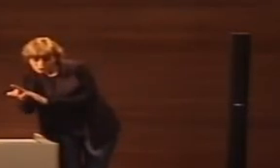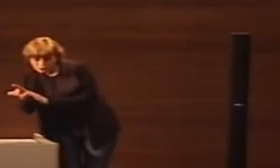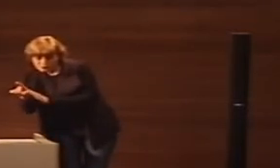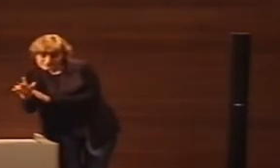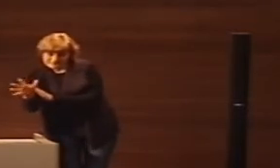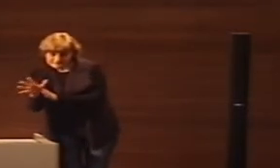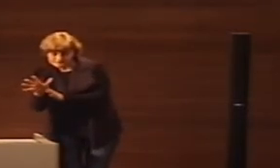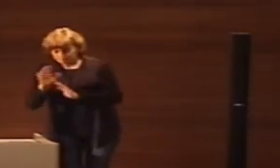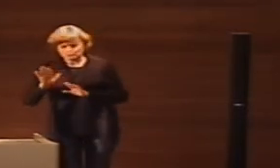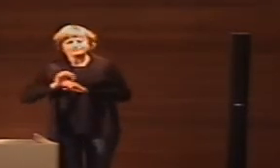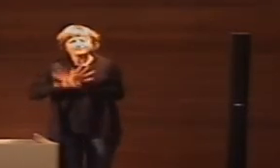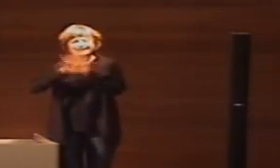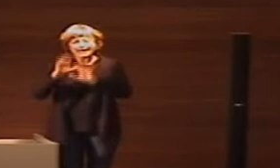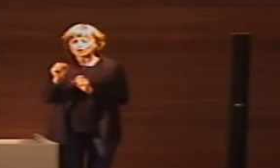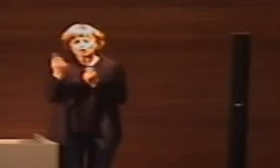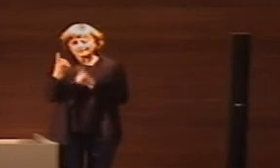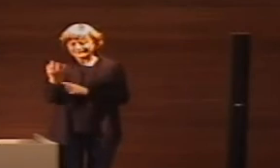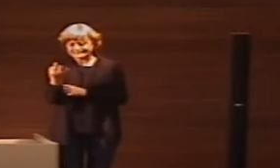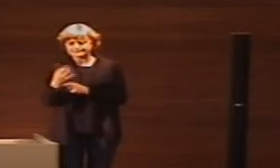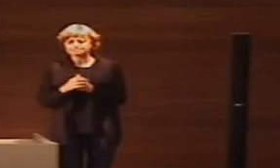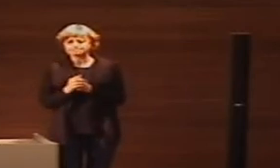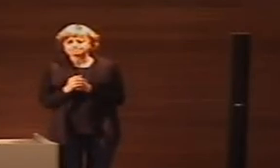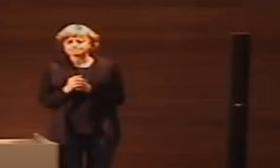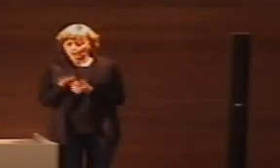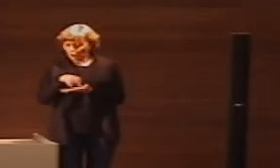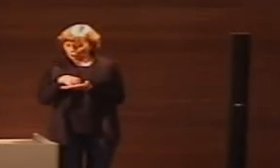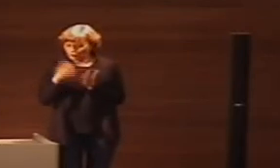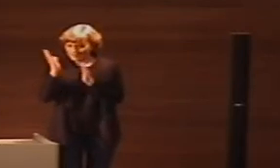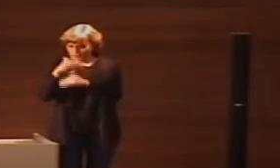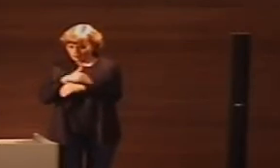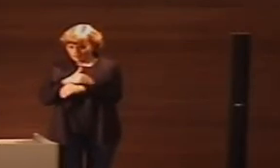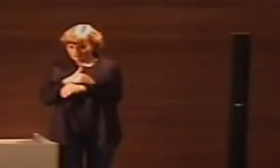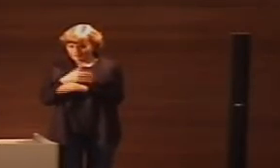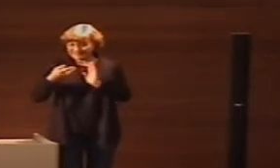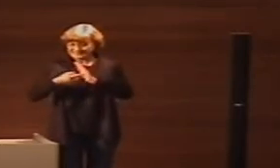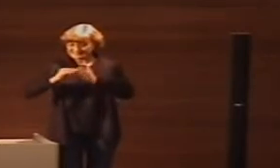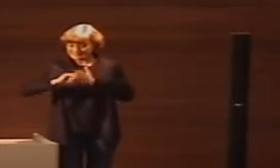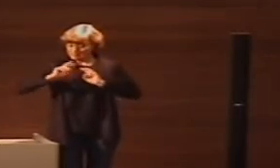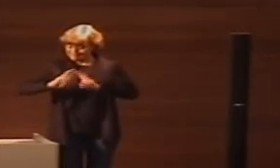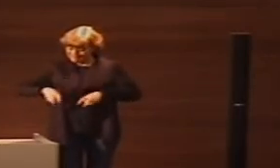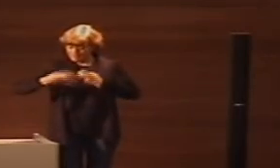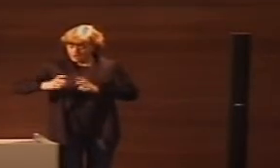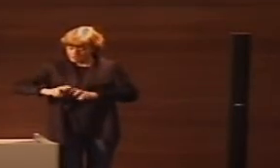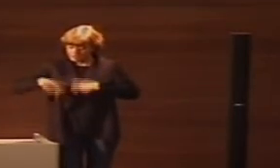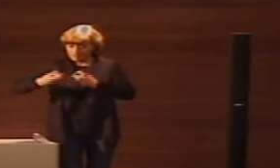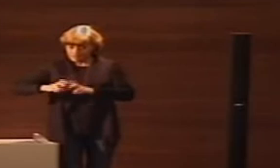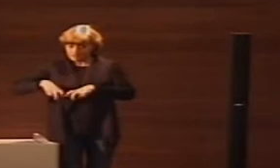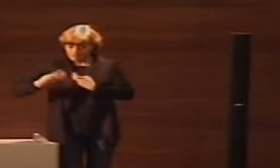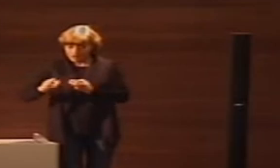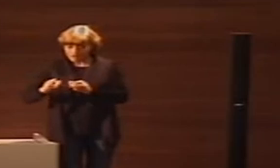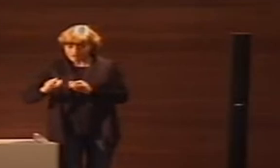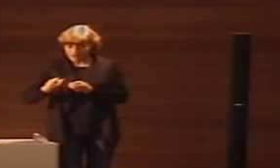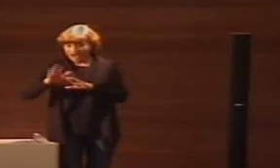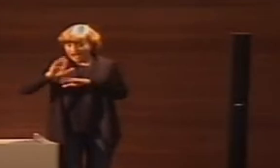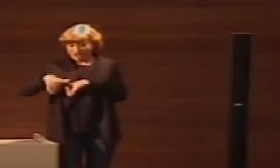creo que lo que es indiscutible es que los sistemas que más reciclen son los que mayor contribución tienen